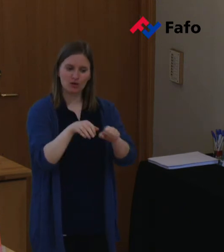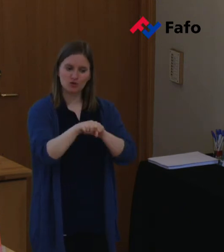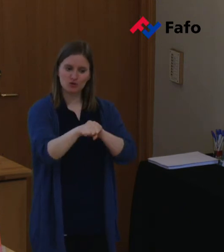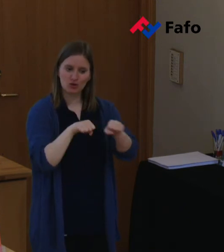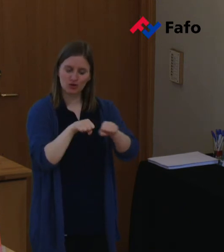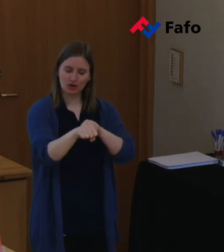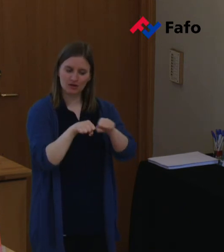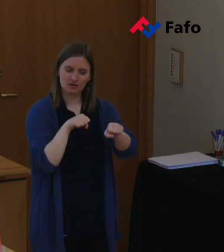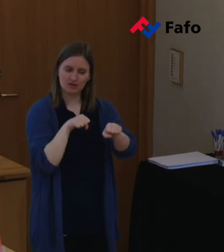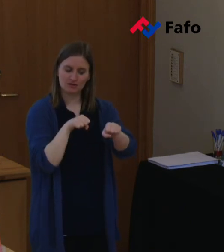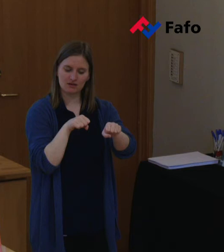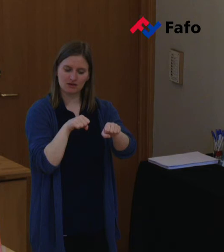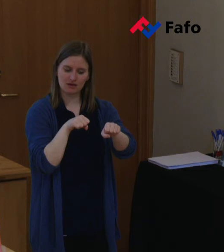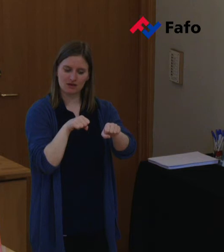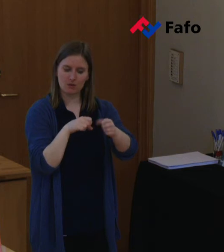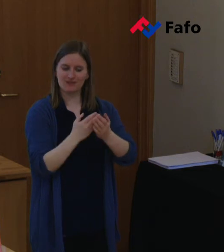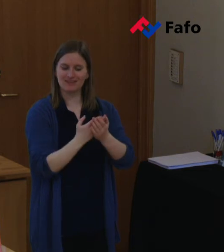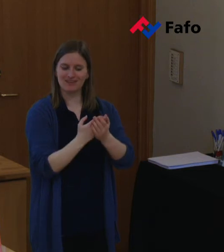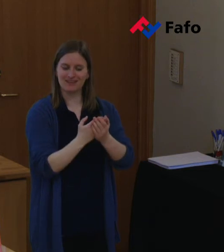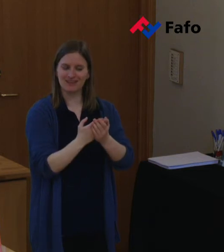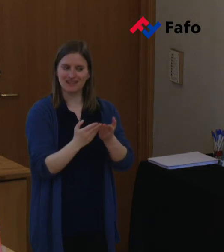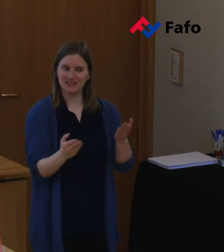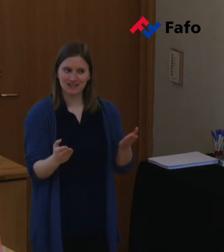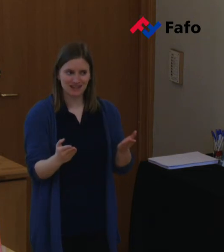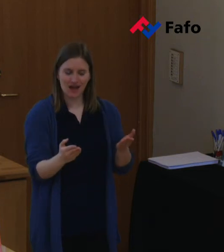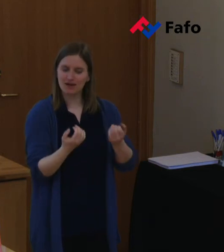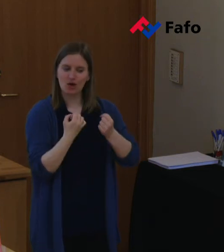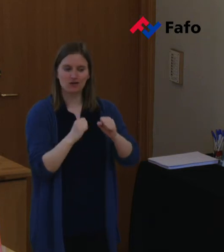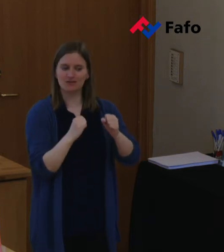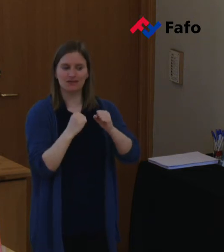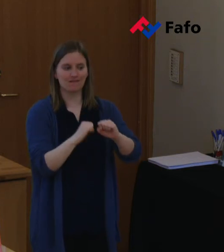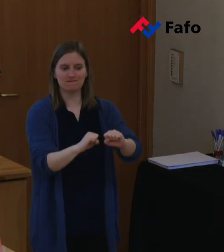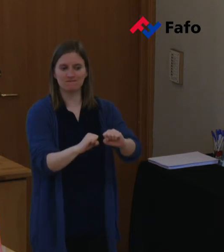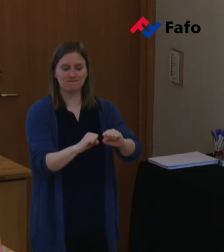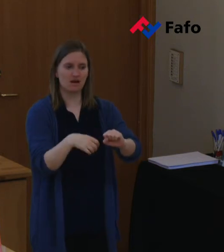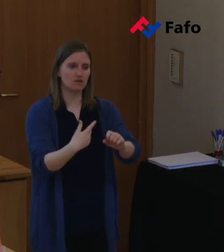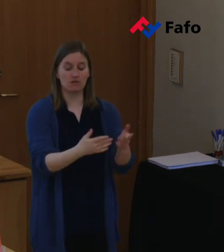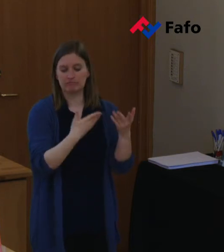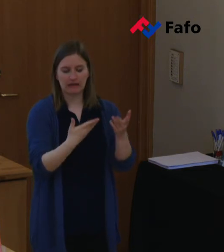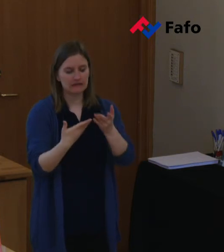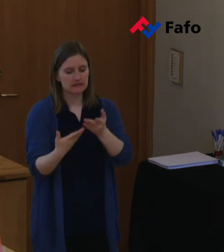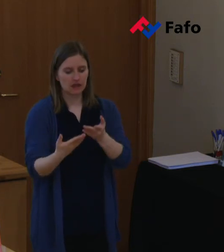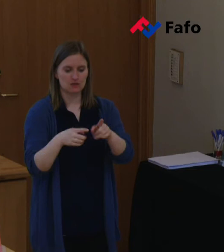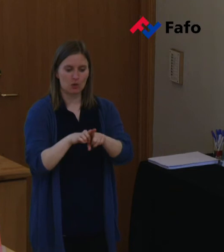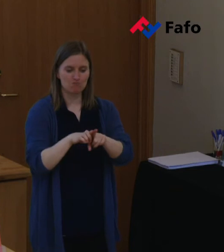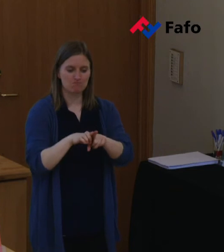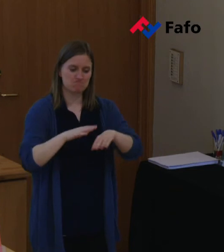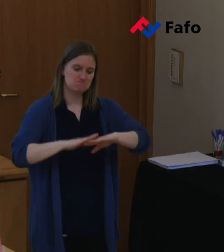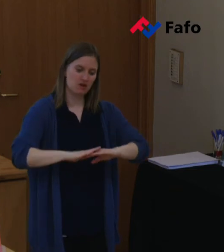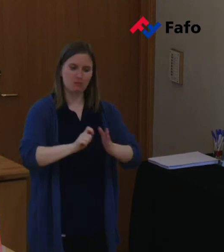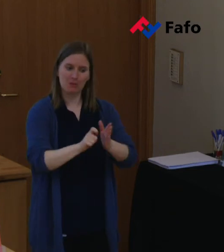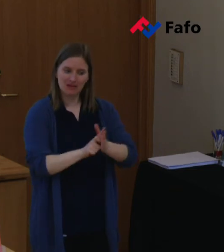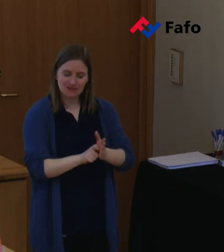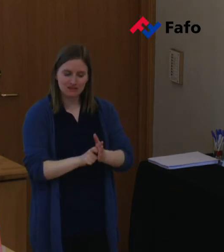brukerstyring, og at det ikke aktiv, at det tjenesten som legger premissene.